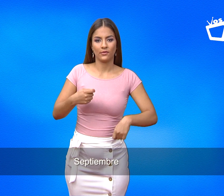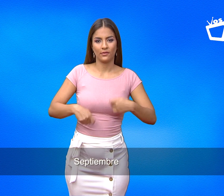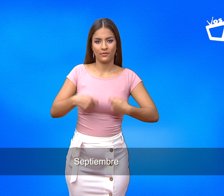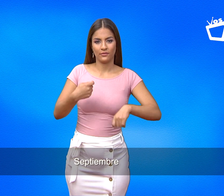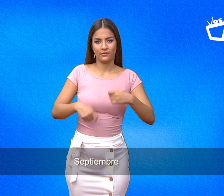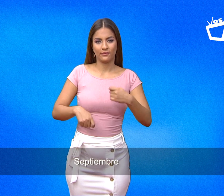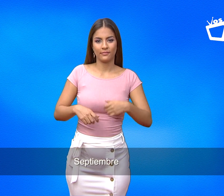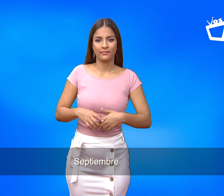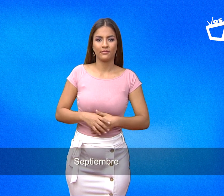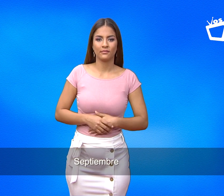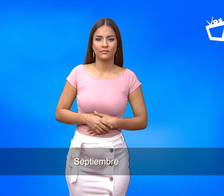septiembre